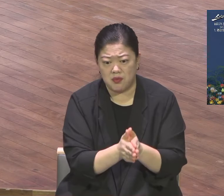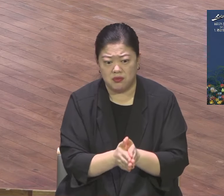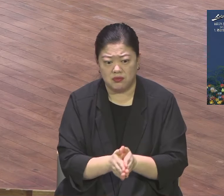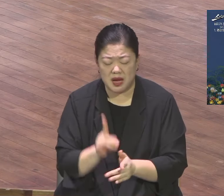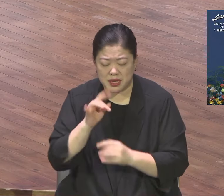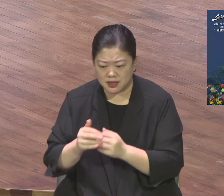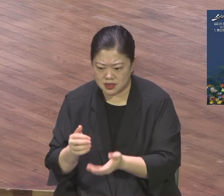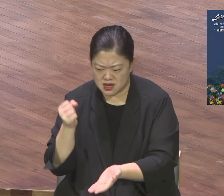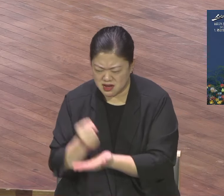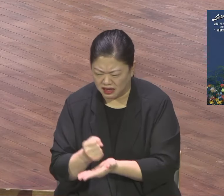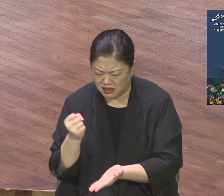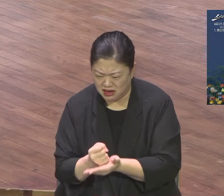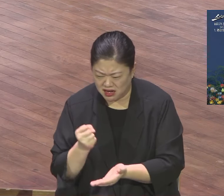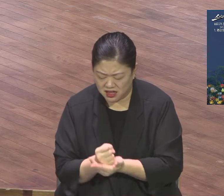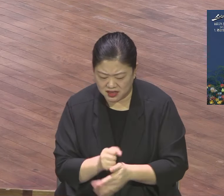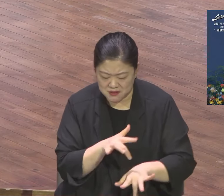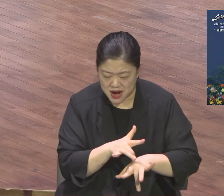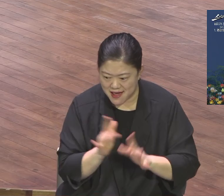날이요. 그날 그 자리는